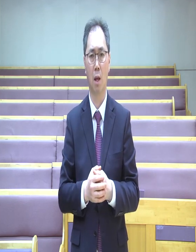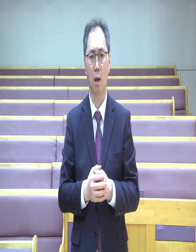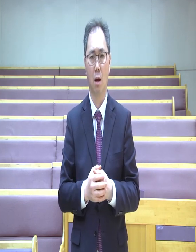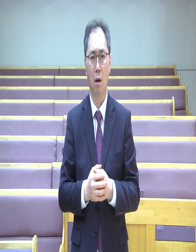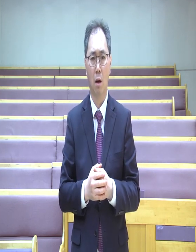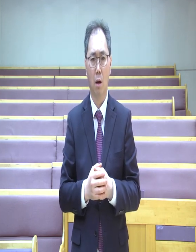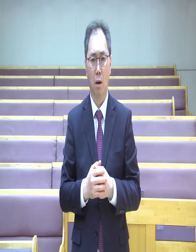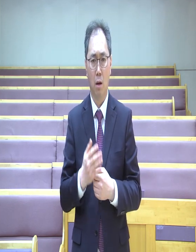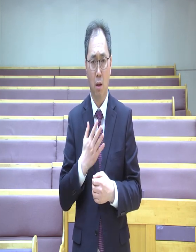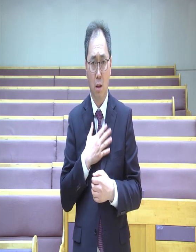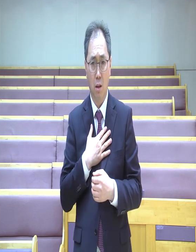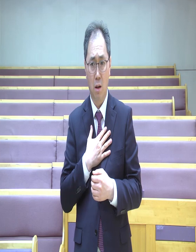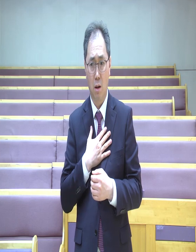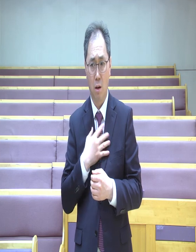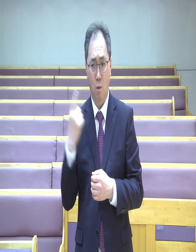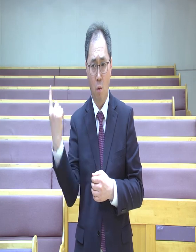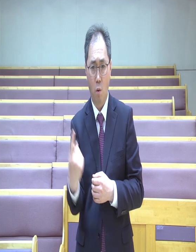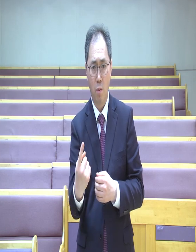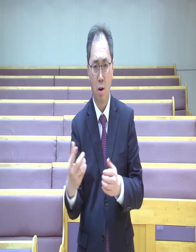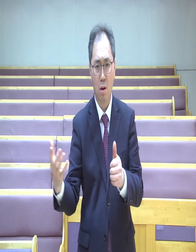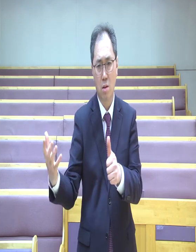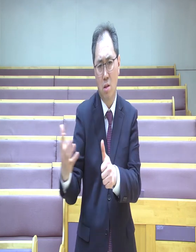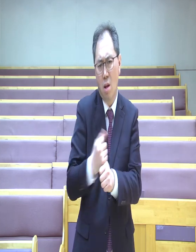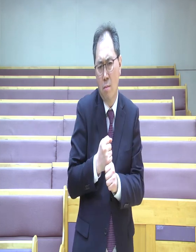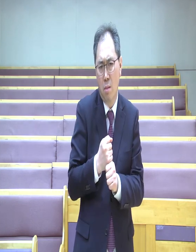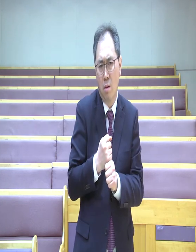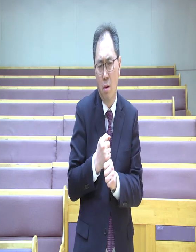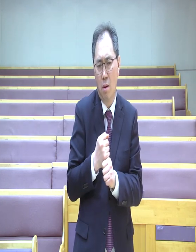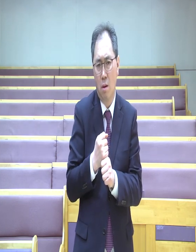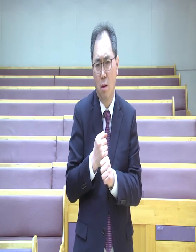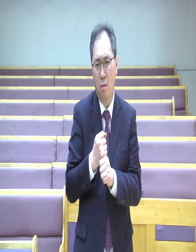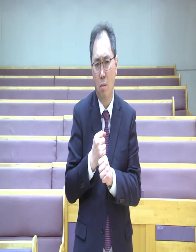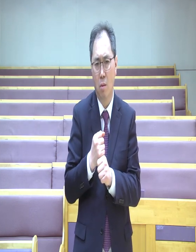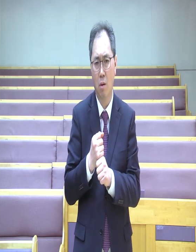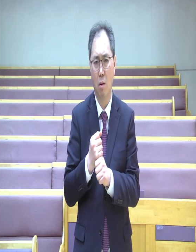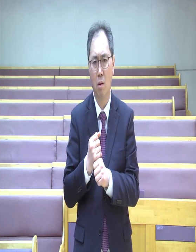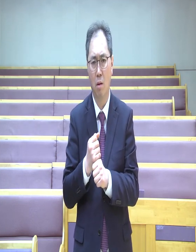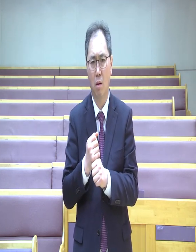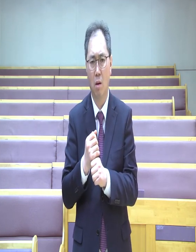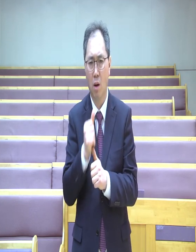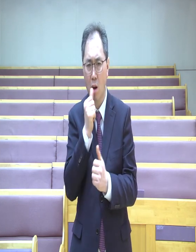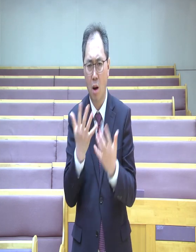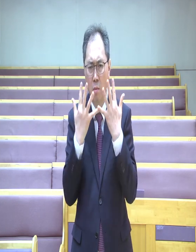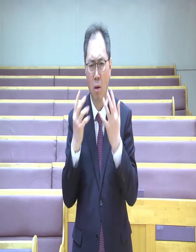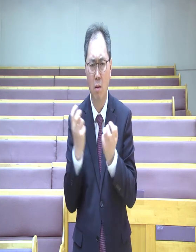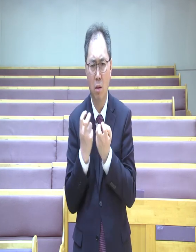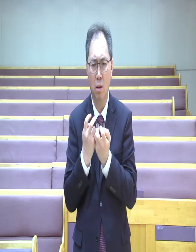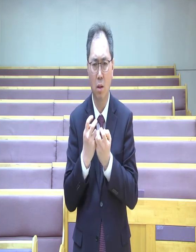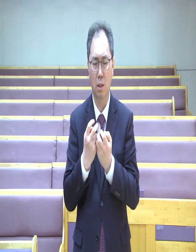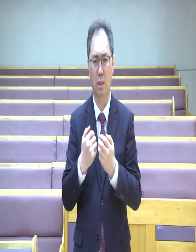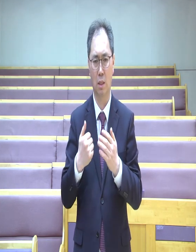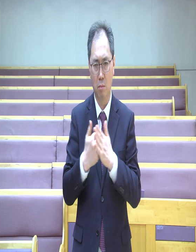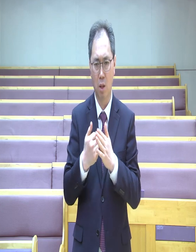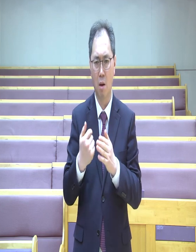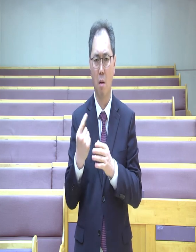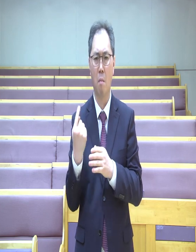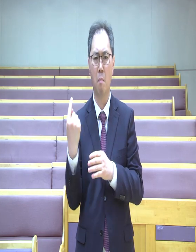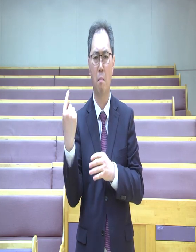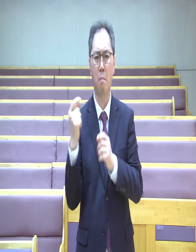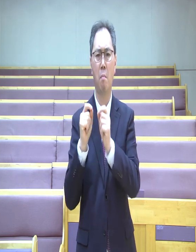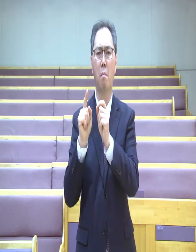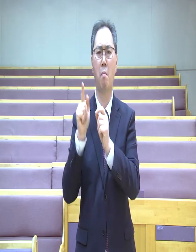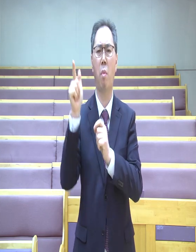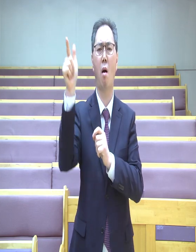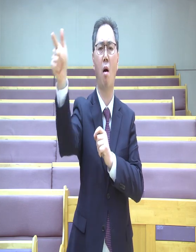위험 때문에 십자가에서 가장 멀리 떨어져서 어디선가 숨어서 예수님의 처형을